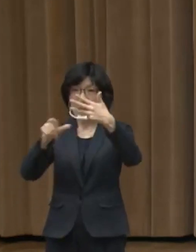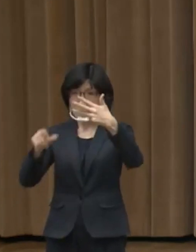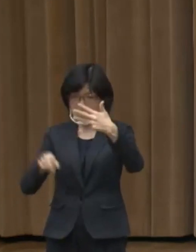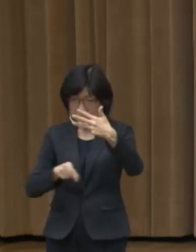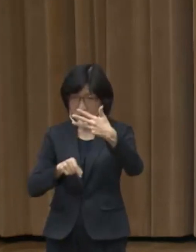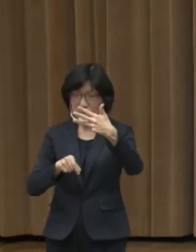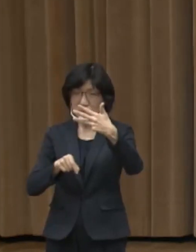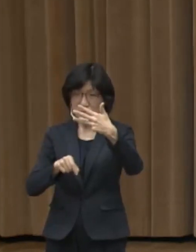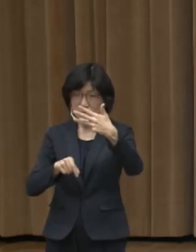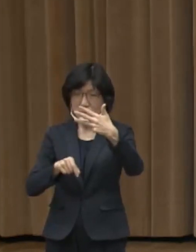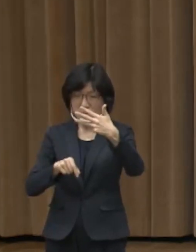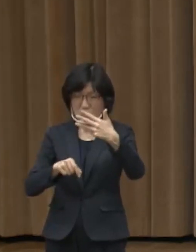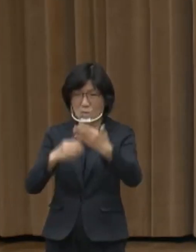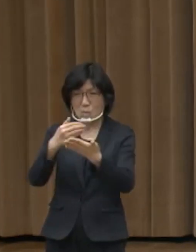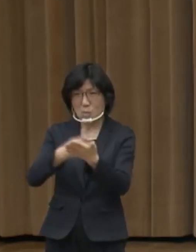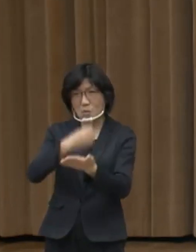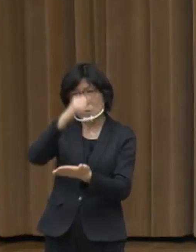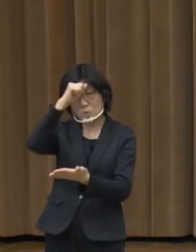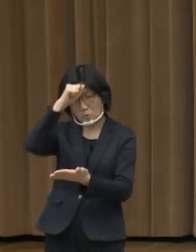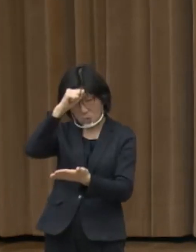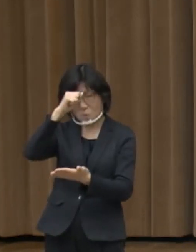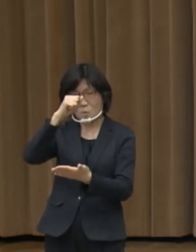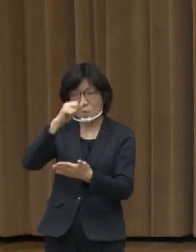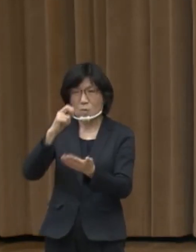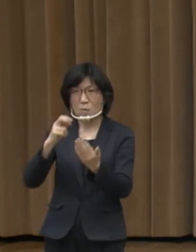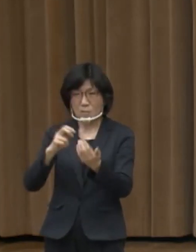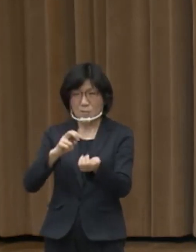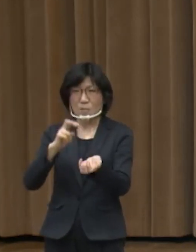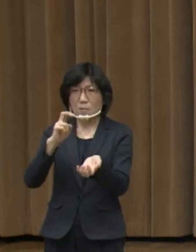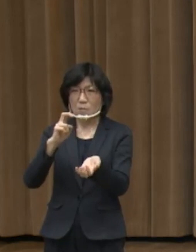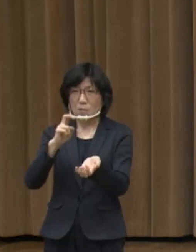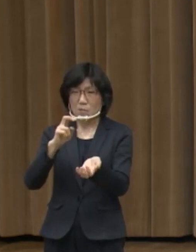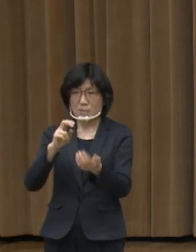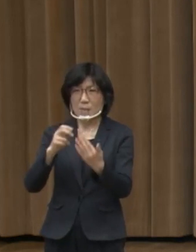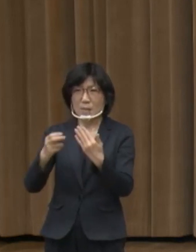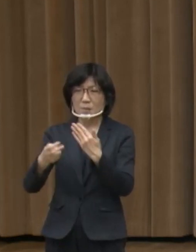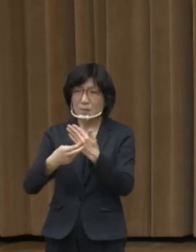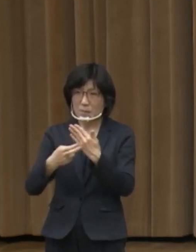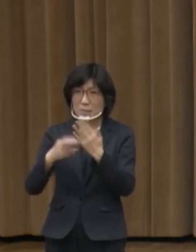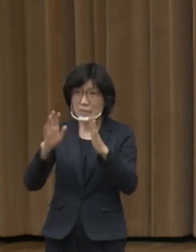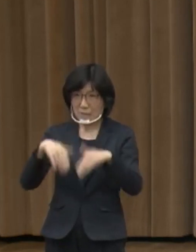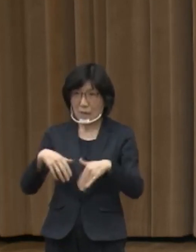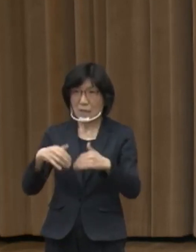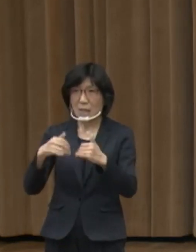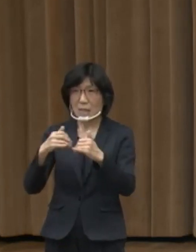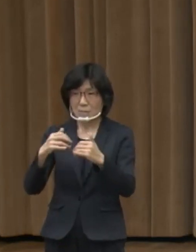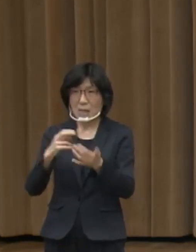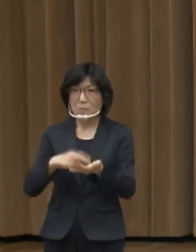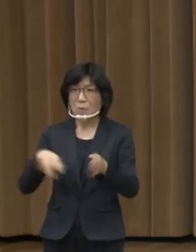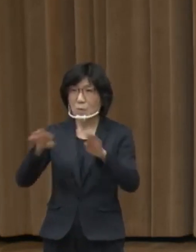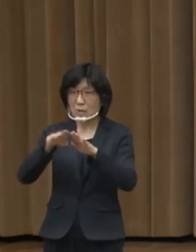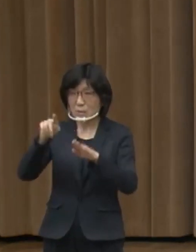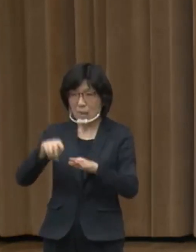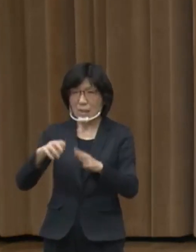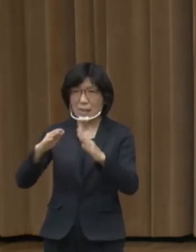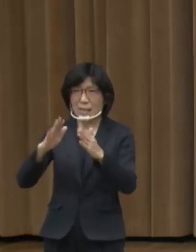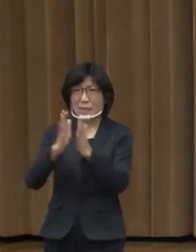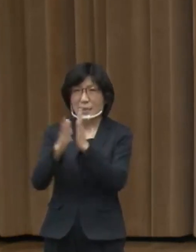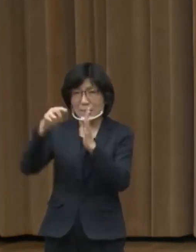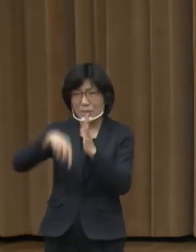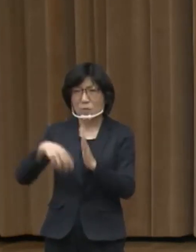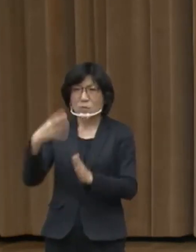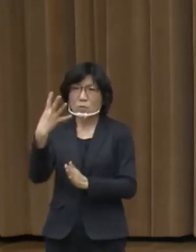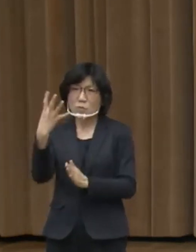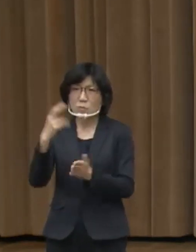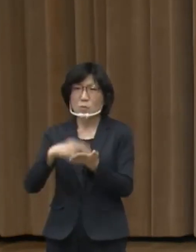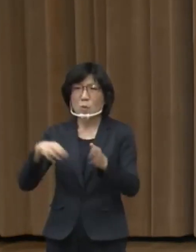で、後遺症外来を実施していた医療機関を調べてみると、県内ではわずか4医療機関